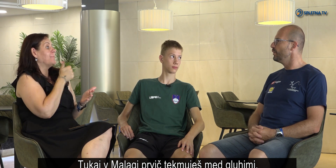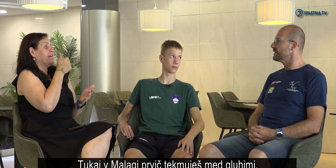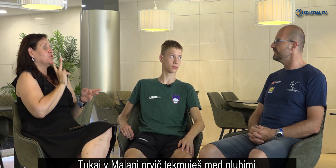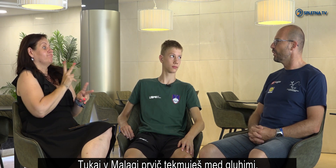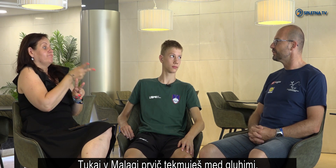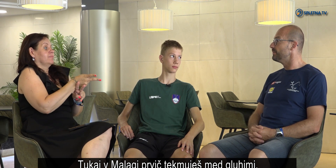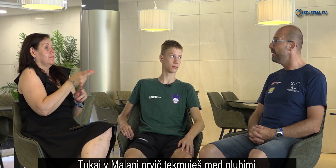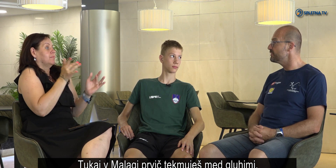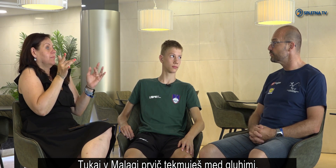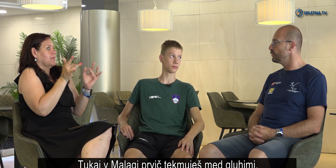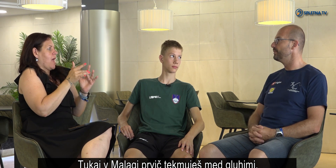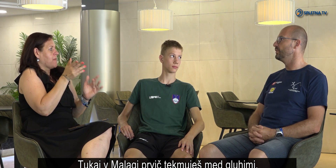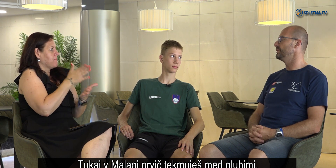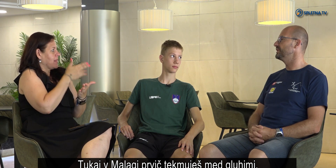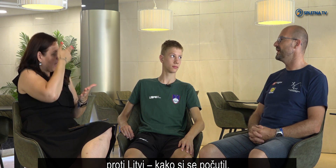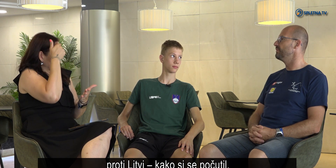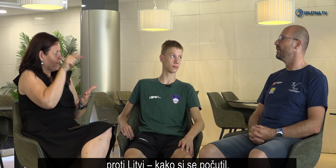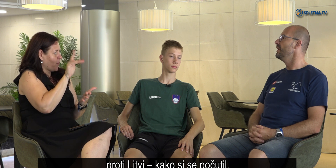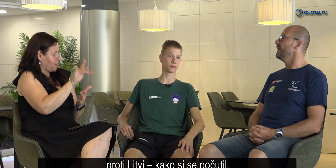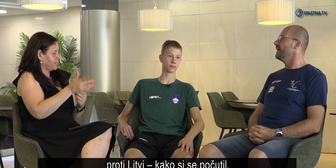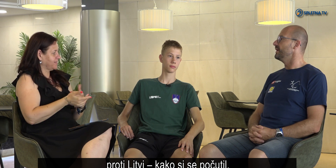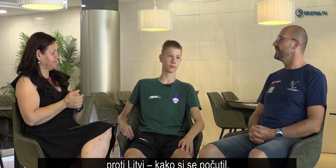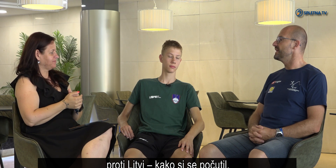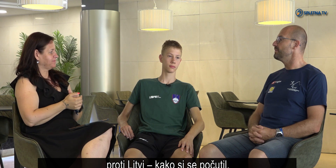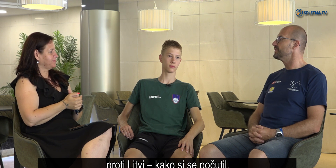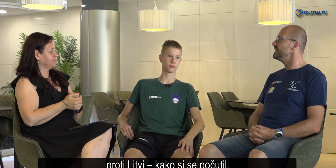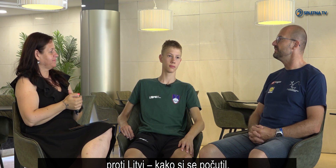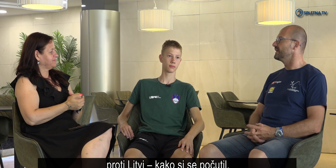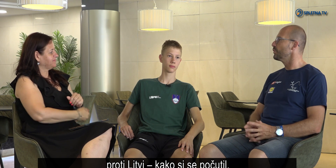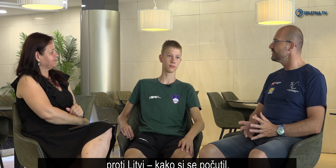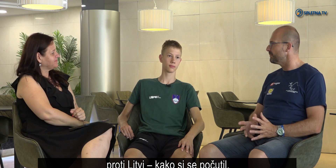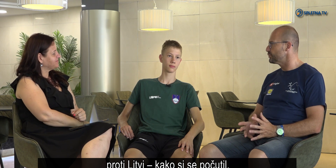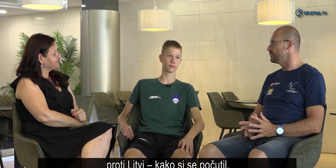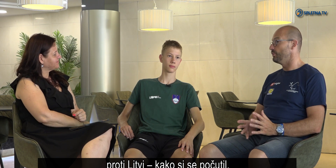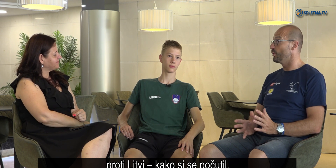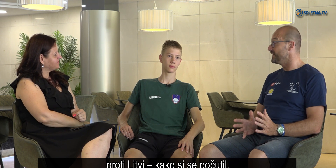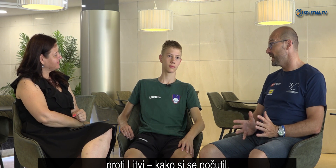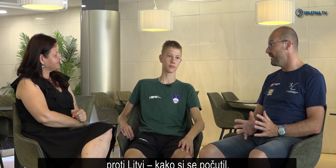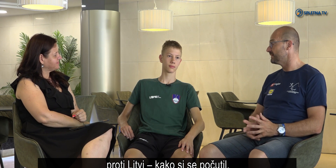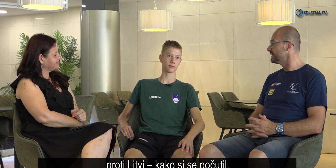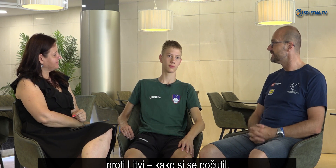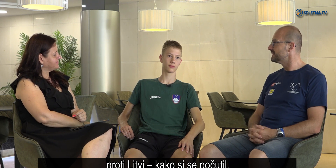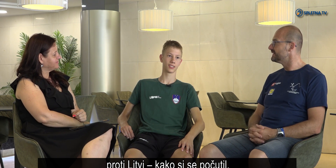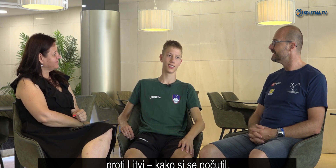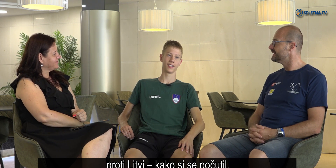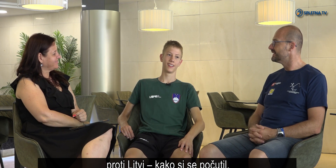Kako je bilo, recimo, ko si prvič vstopil na tekmi proti Litvi, kako si se počutil? Bilo kaj treme?